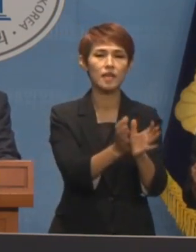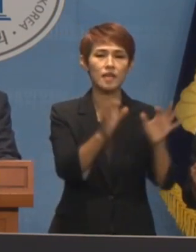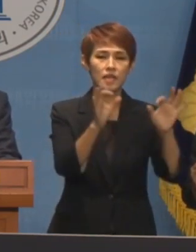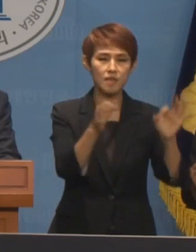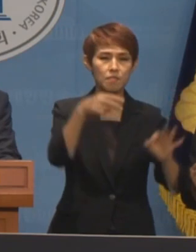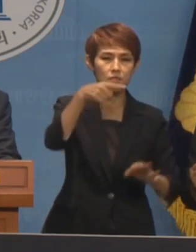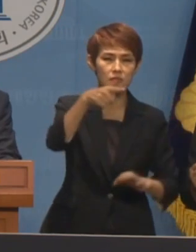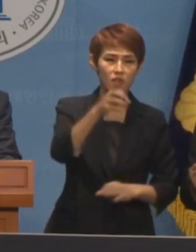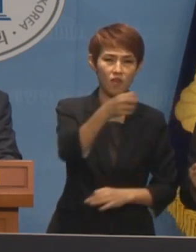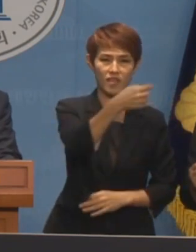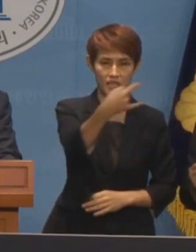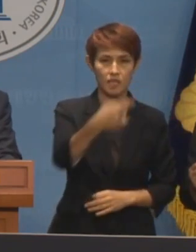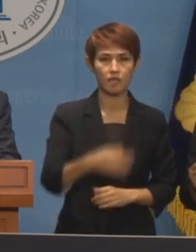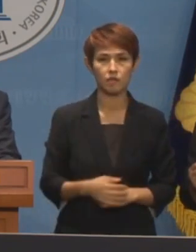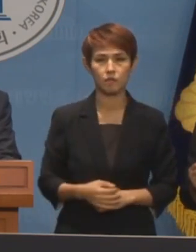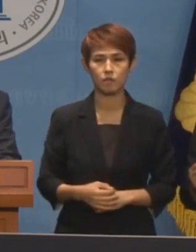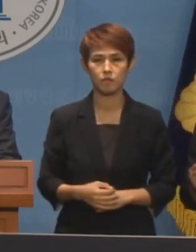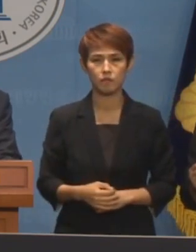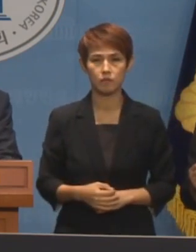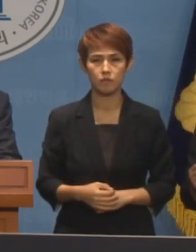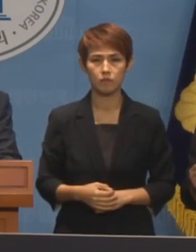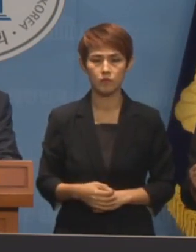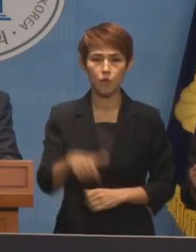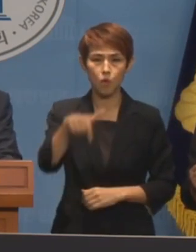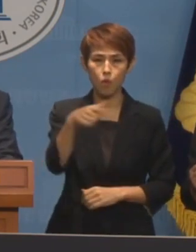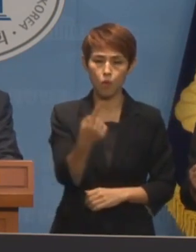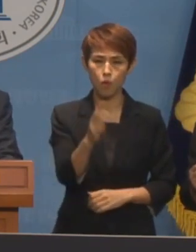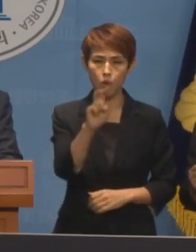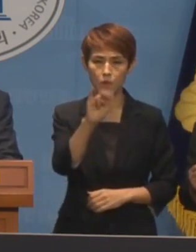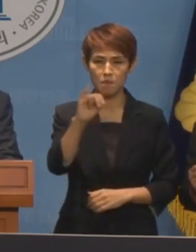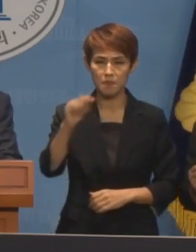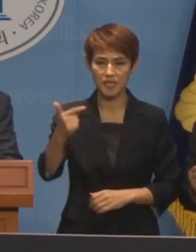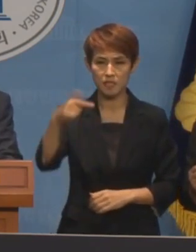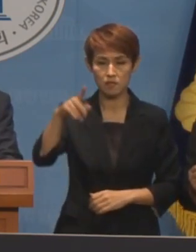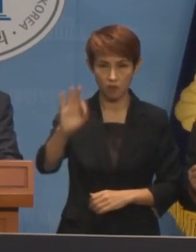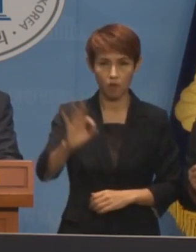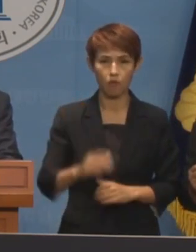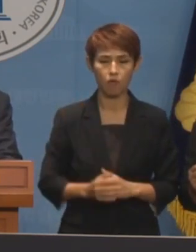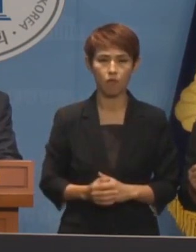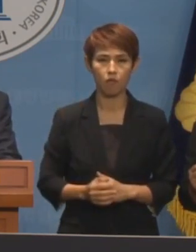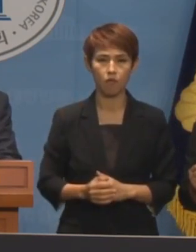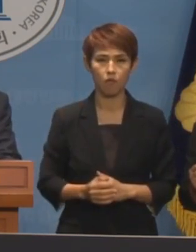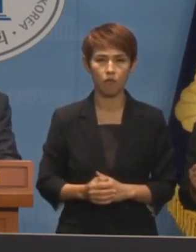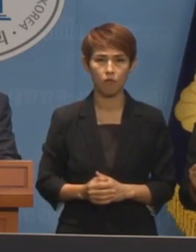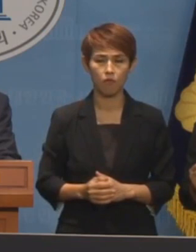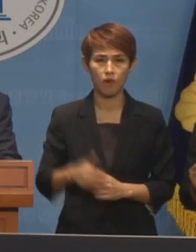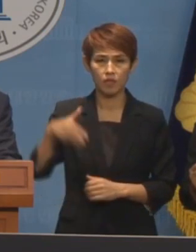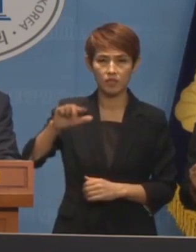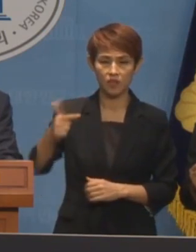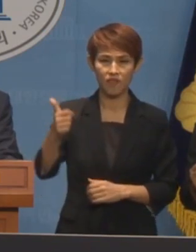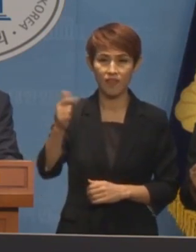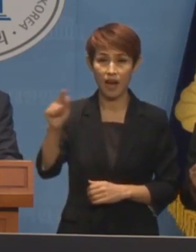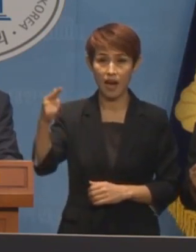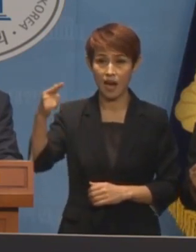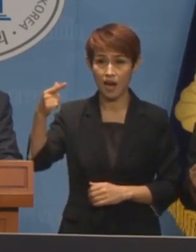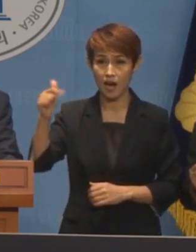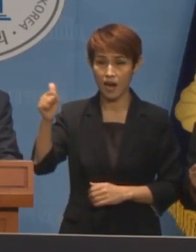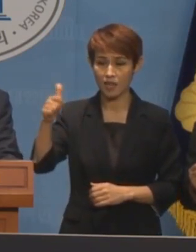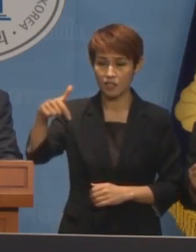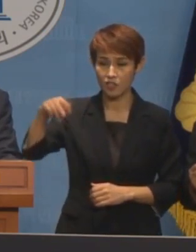김성희, 더불어민주당 고민정, 개혁신당 천하람